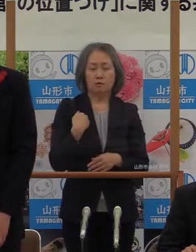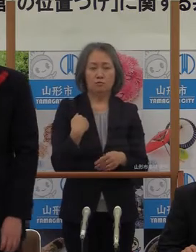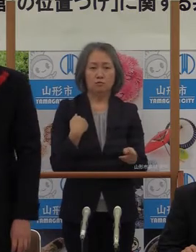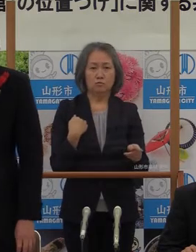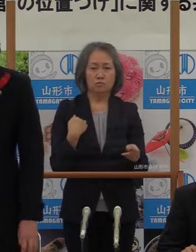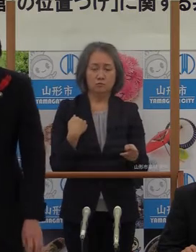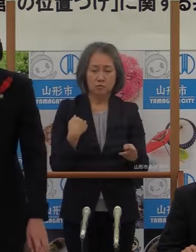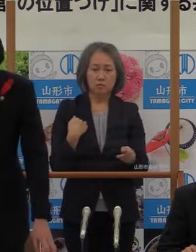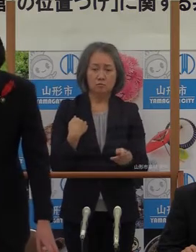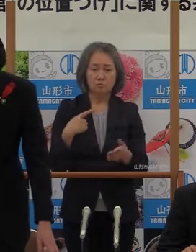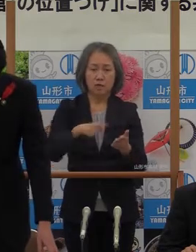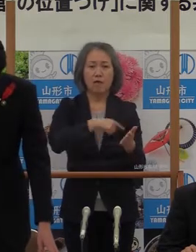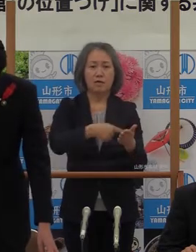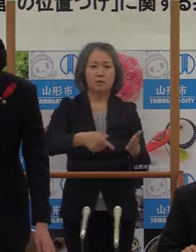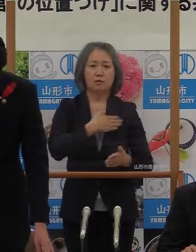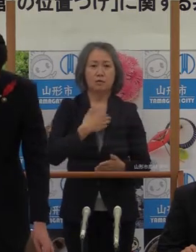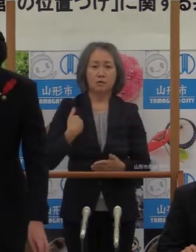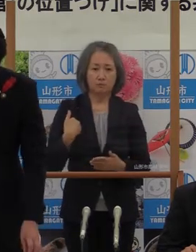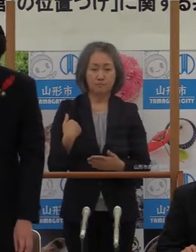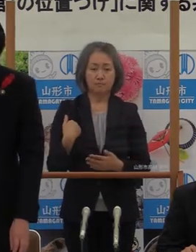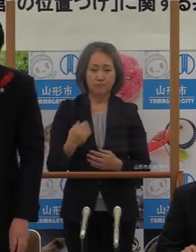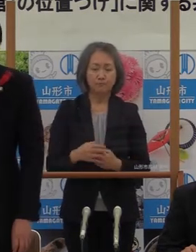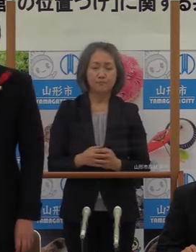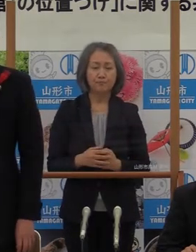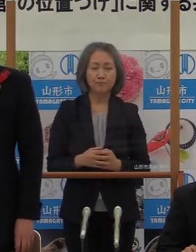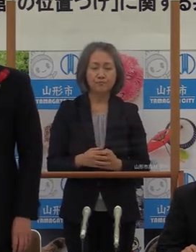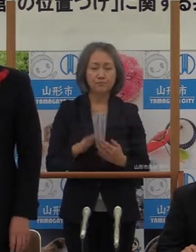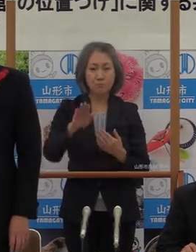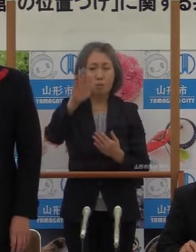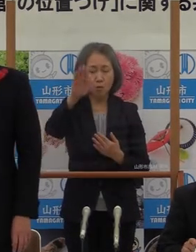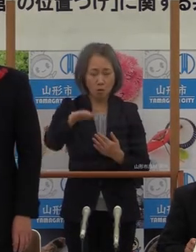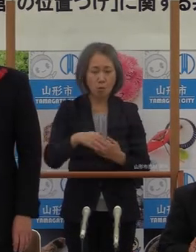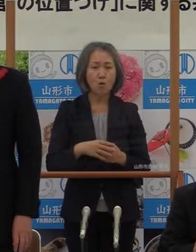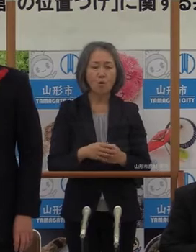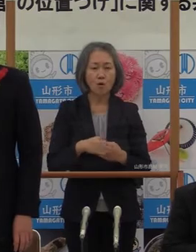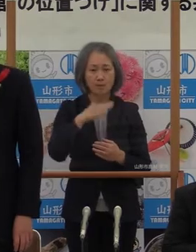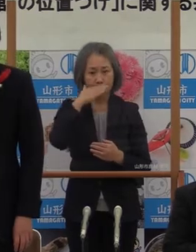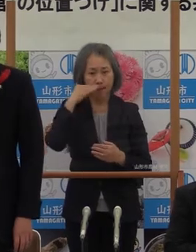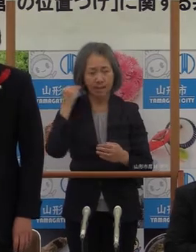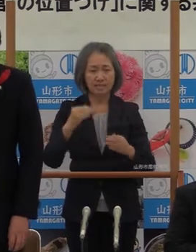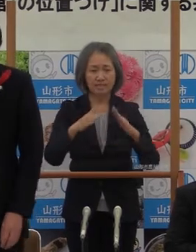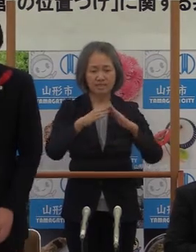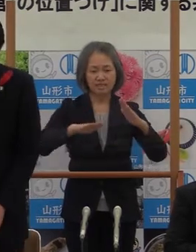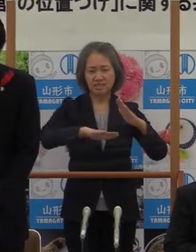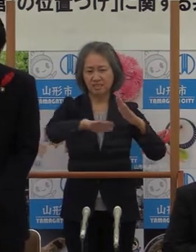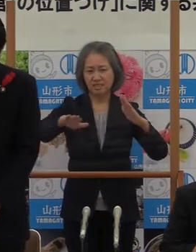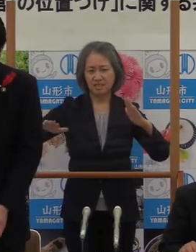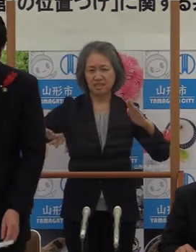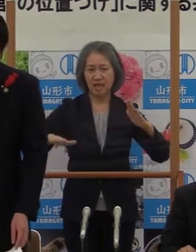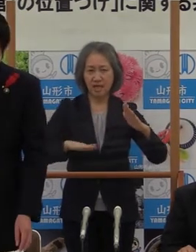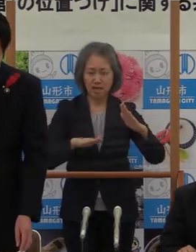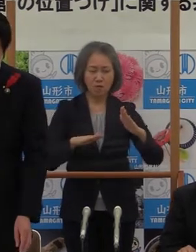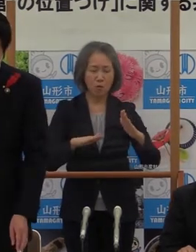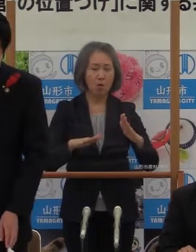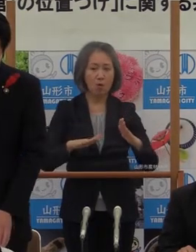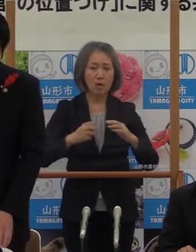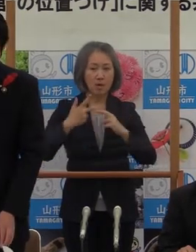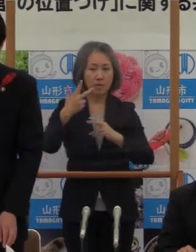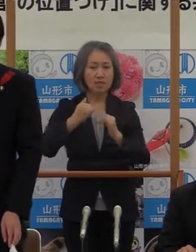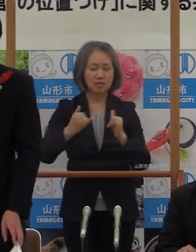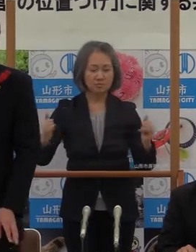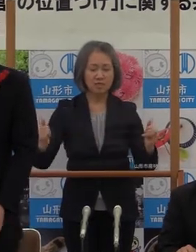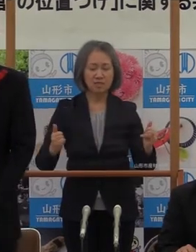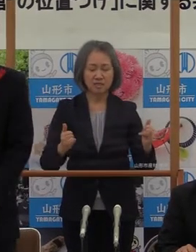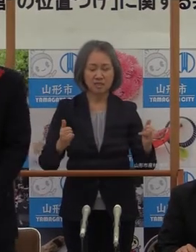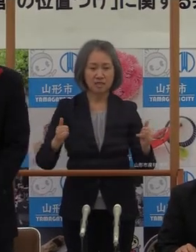。今後料亭の素晴らしい庭園を広く市民に開放する、魅力